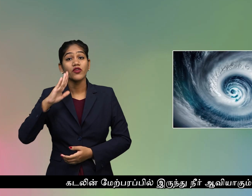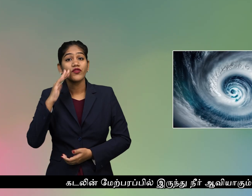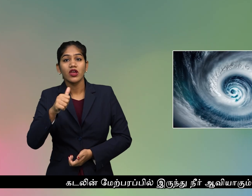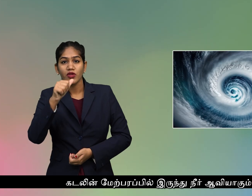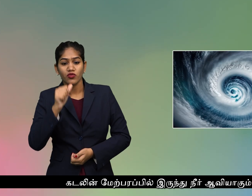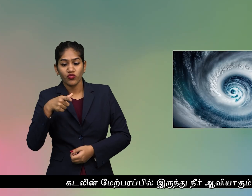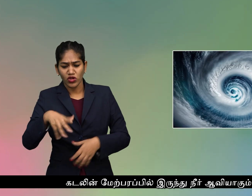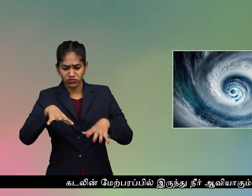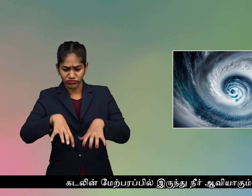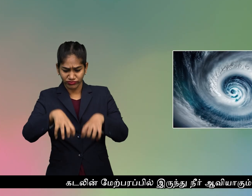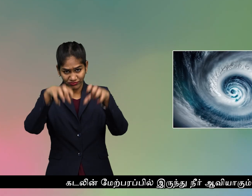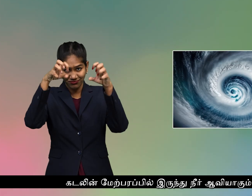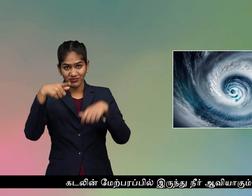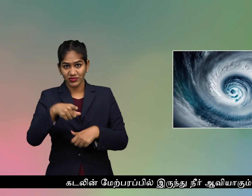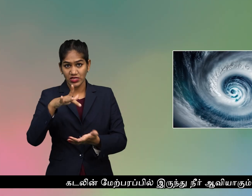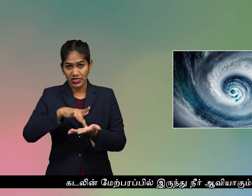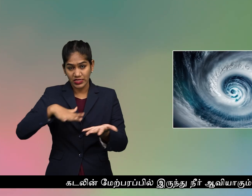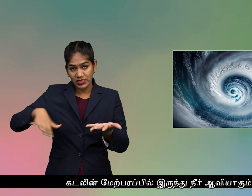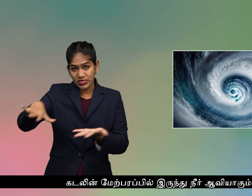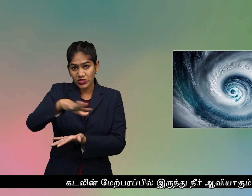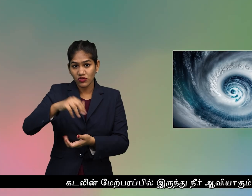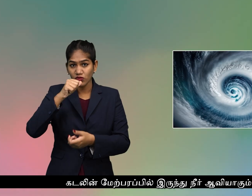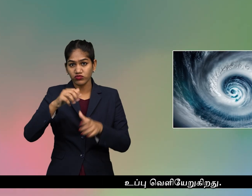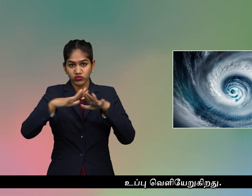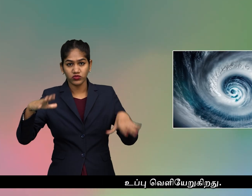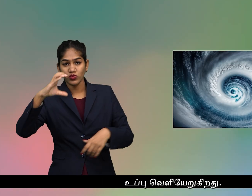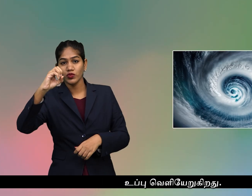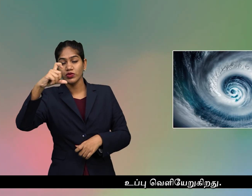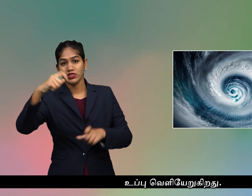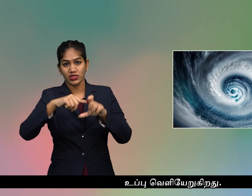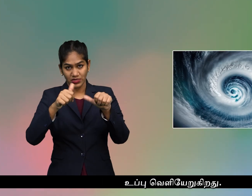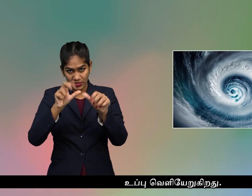கடலின் மேற்பரப்பில் இருந்து நீர் ஆவியாகும் போது உப்பு வெளியேறுகிறது.